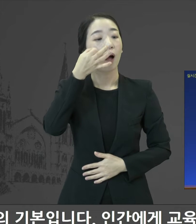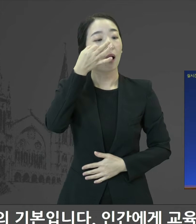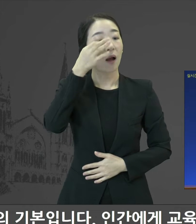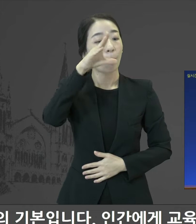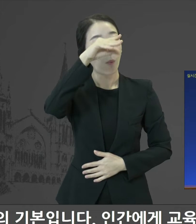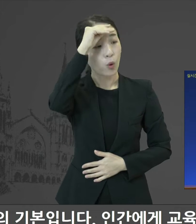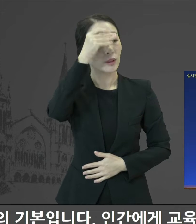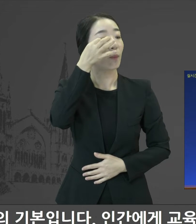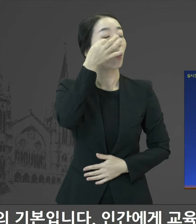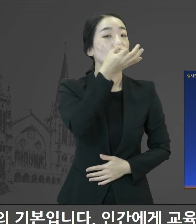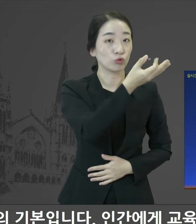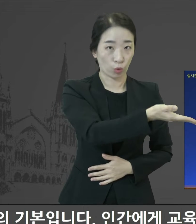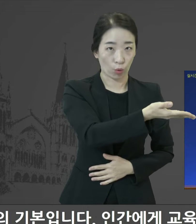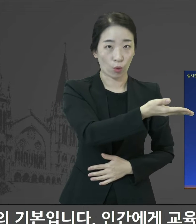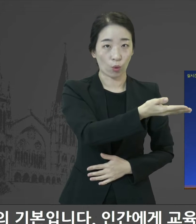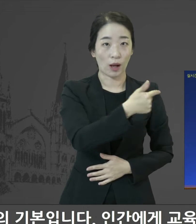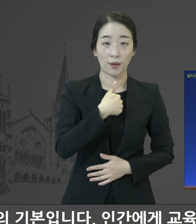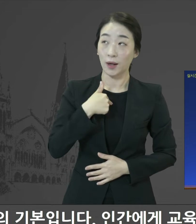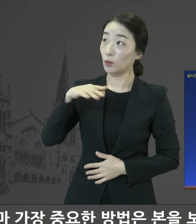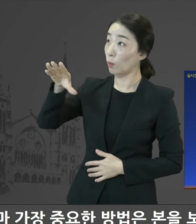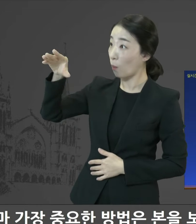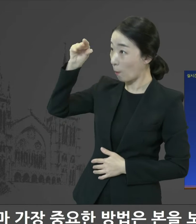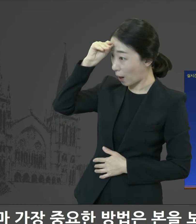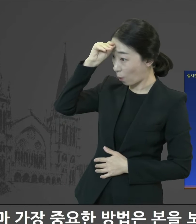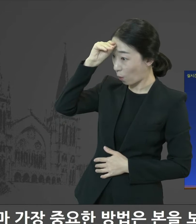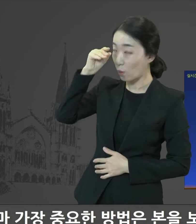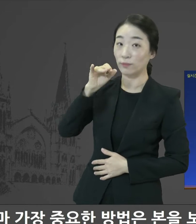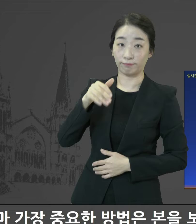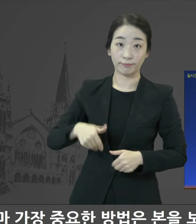통해서 인간은 배울 수 있었는데,